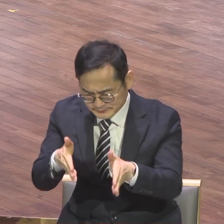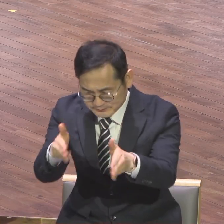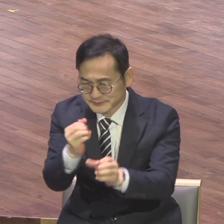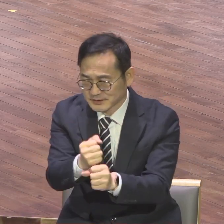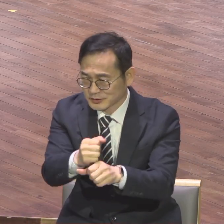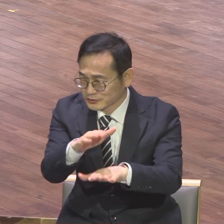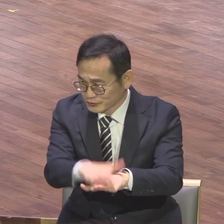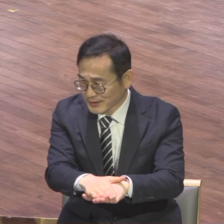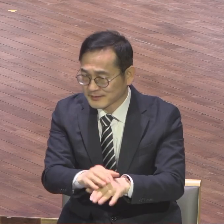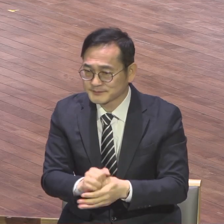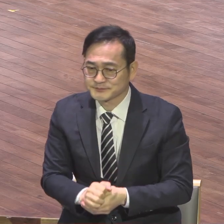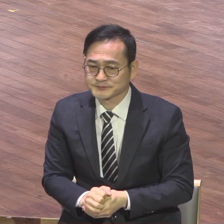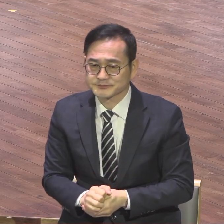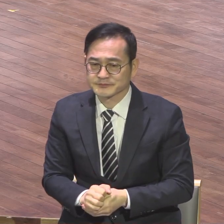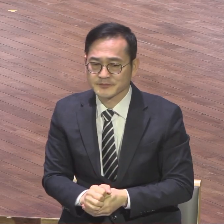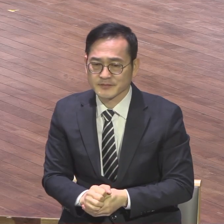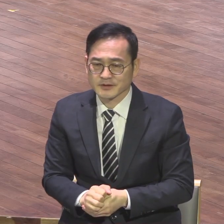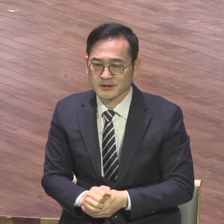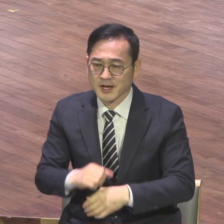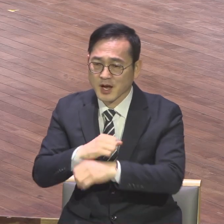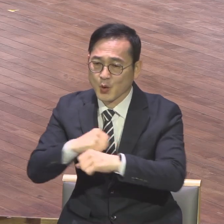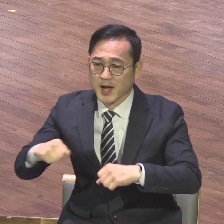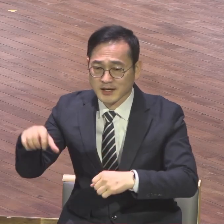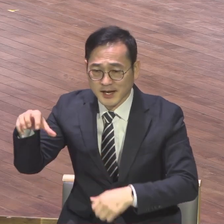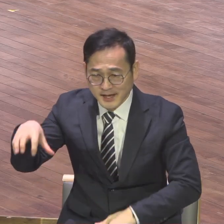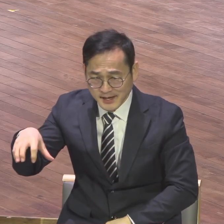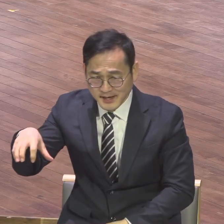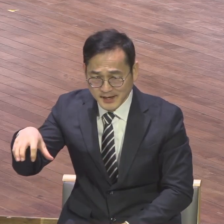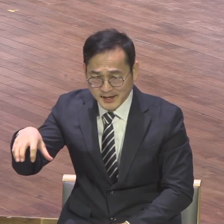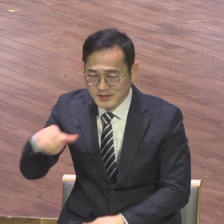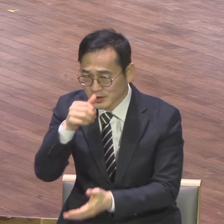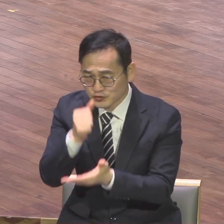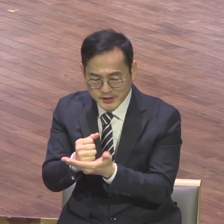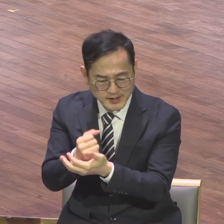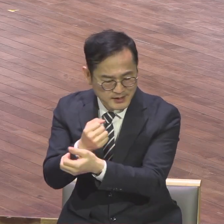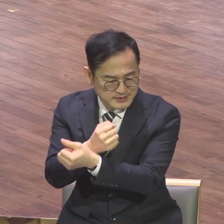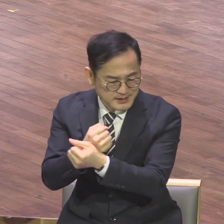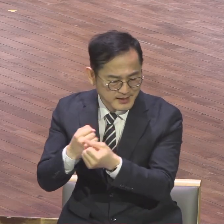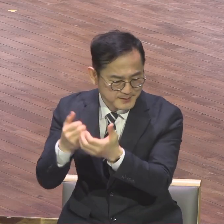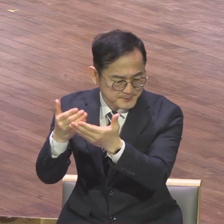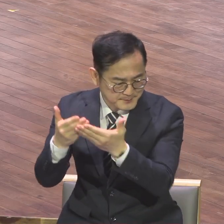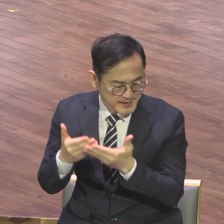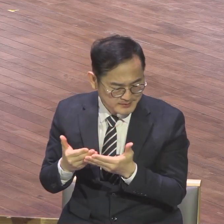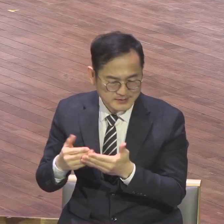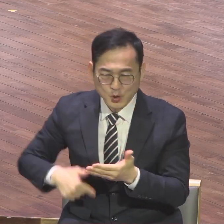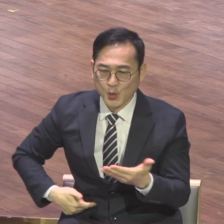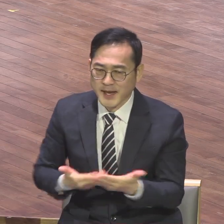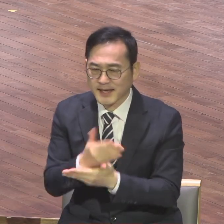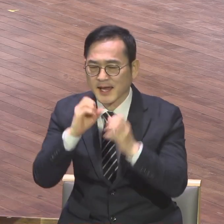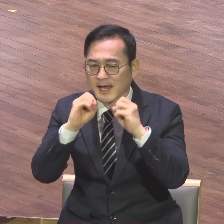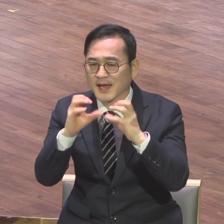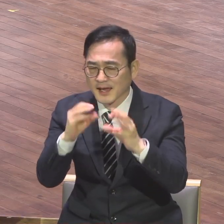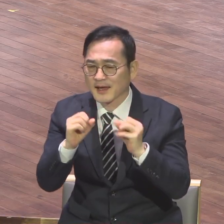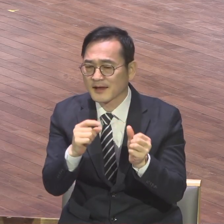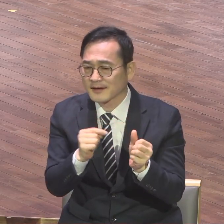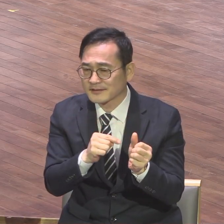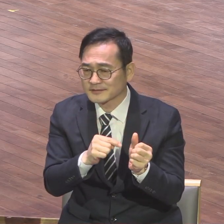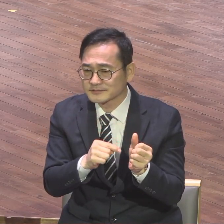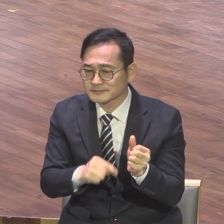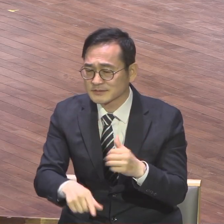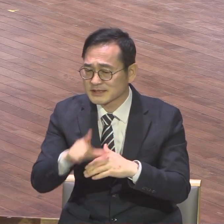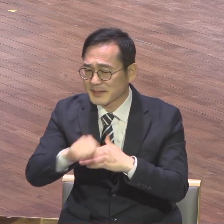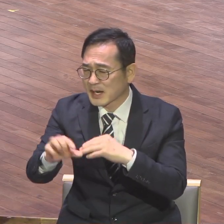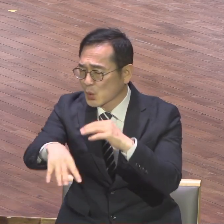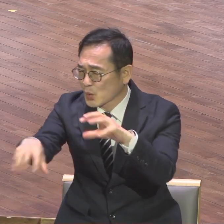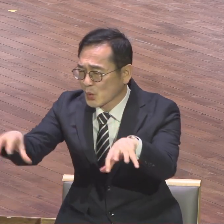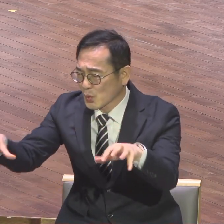것과 같이 세례요한이 광야에 이르러 죄사함을 받게 하는 회개의 세례를 전파하니, 온 유대 지방과 예루살렘